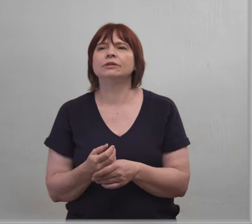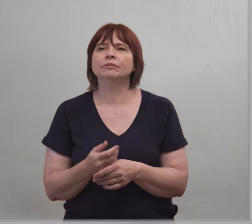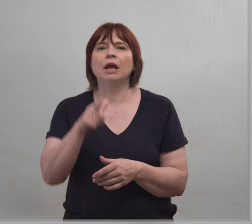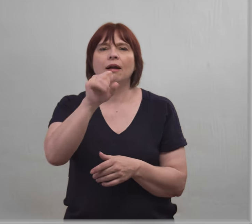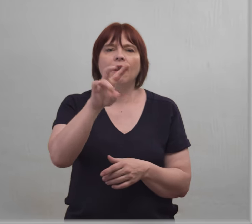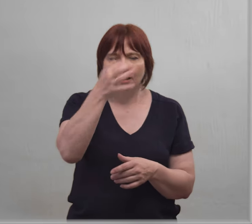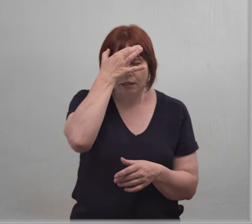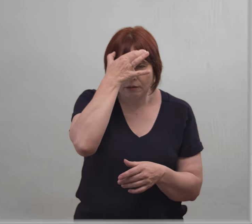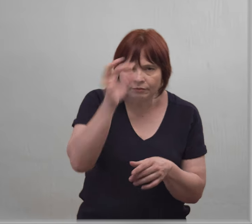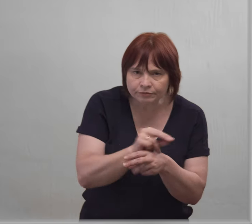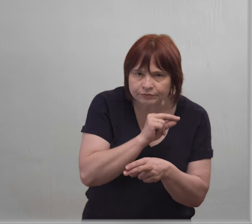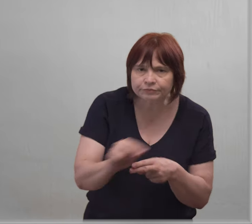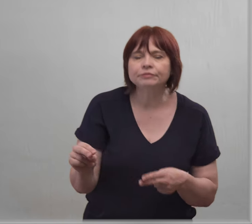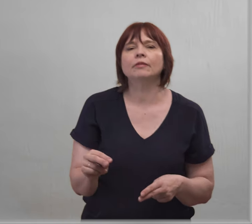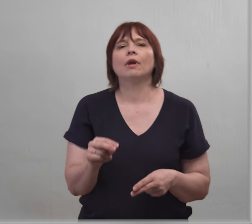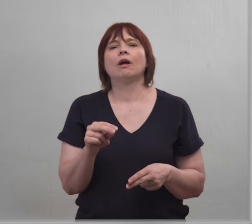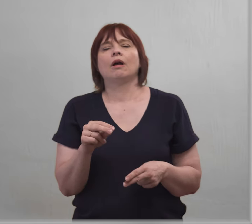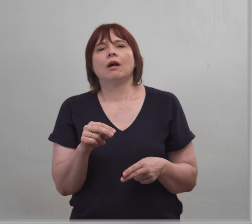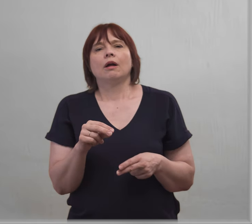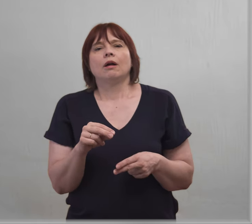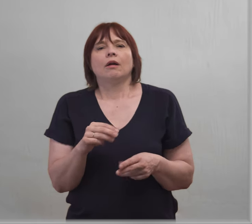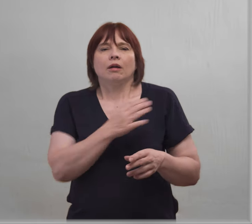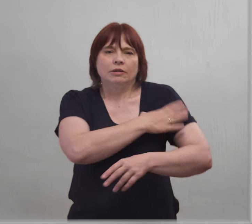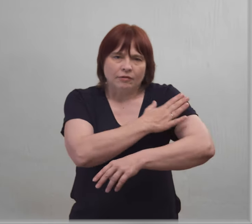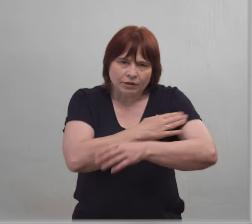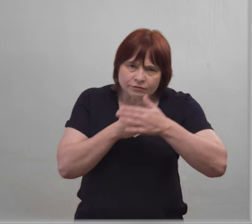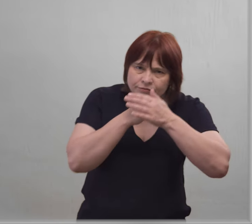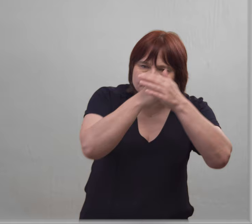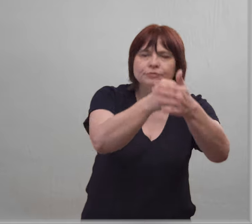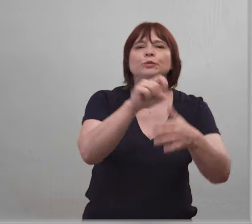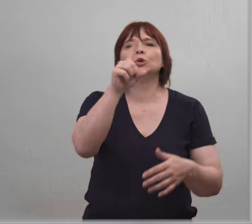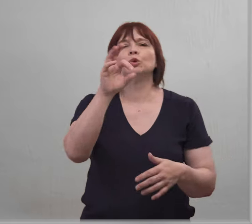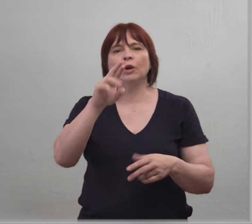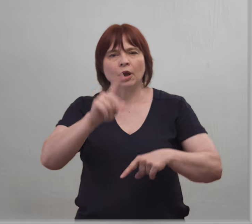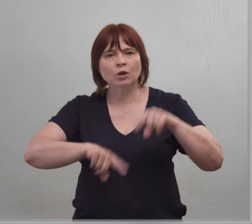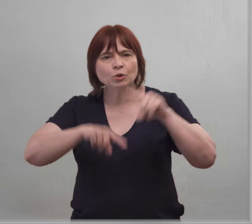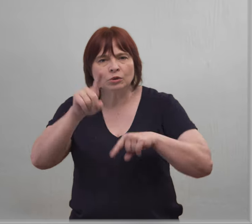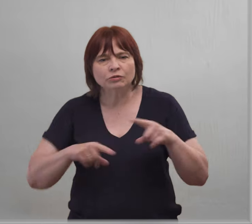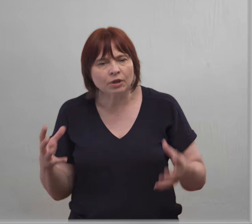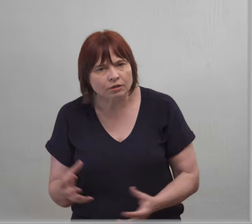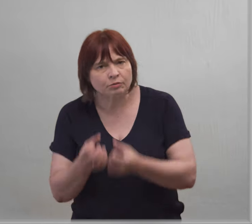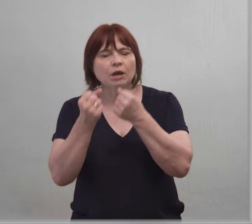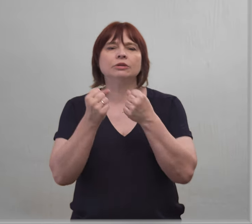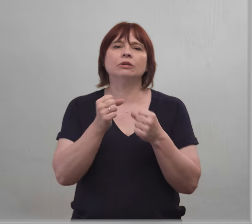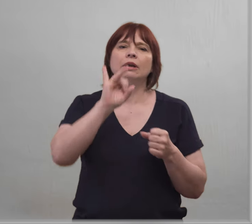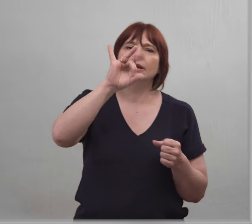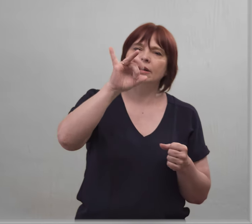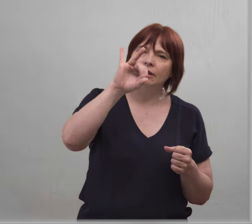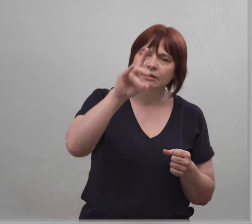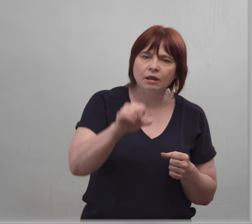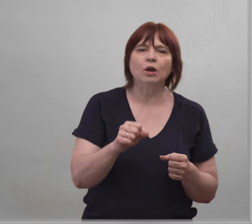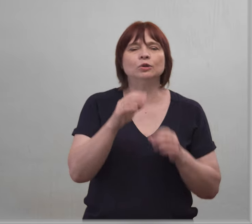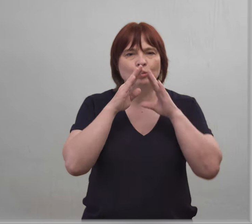за исцеление, высокое давление. Зоя, за спасение родных. За Элину, духовный